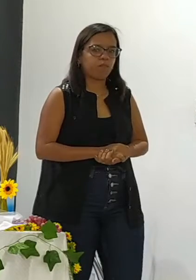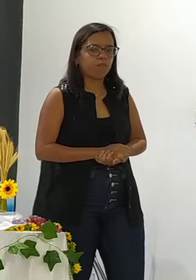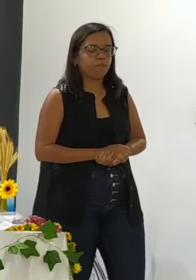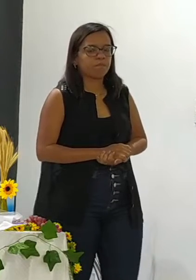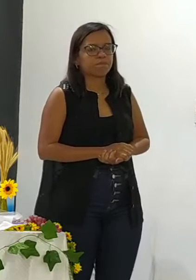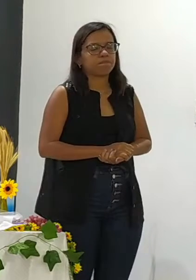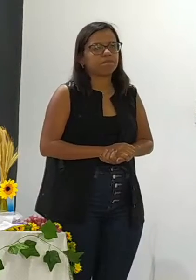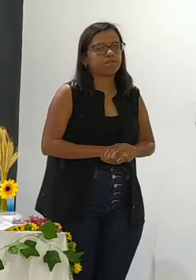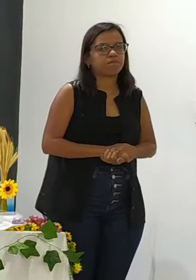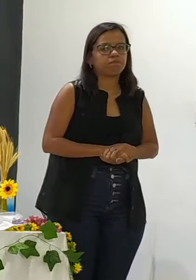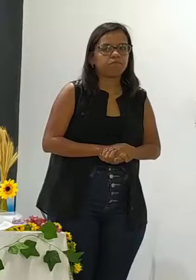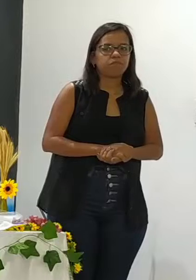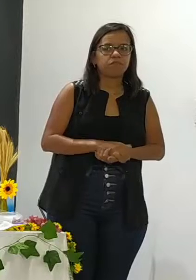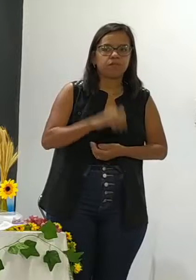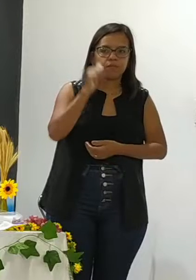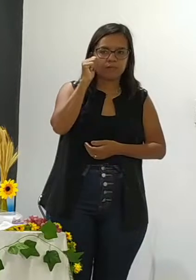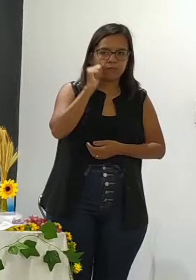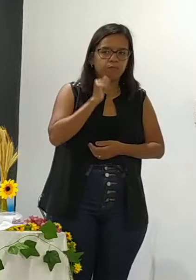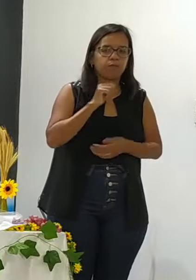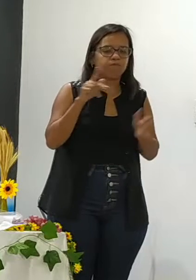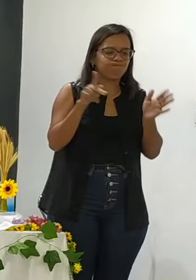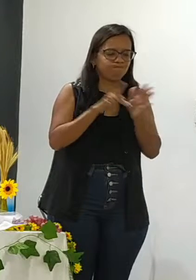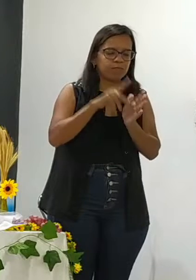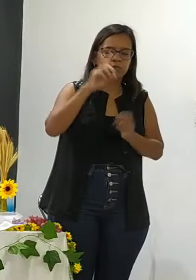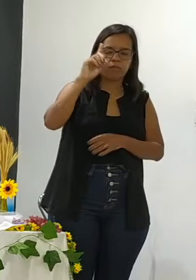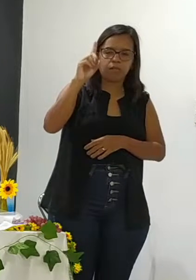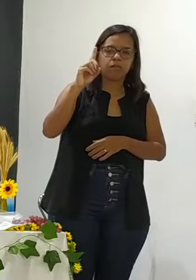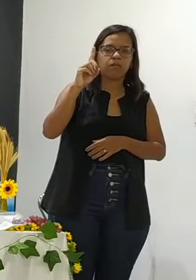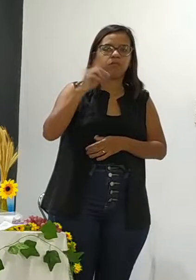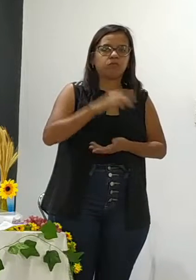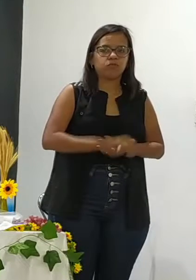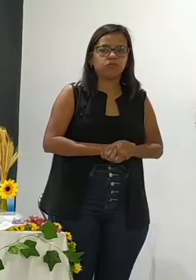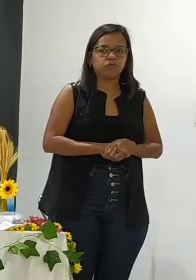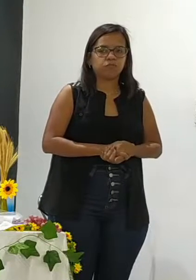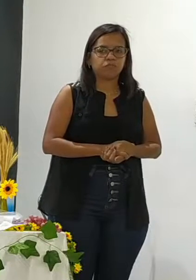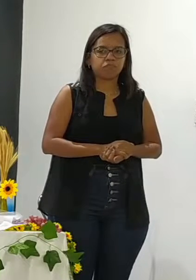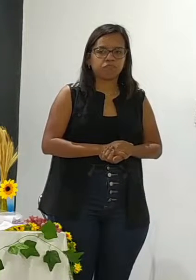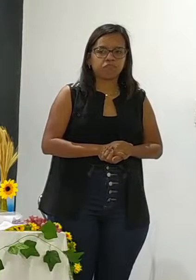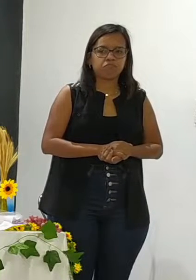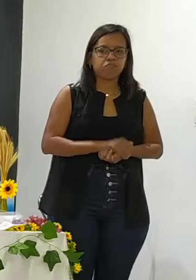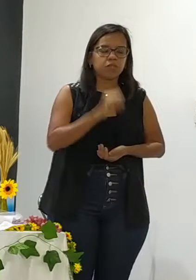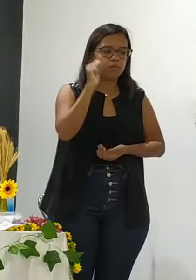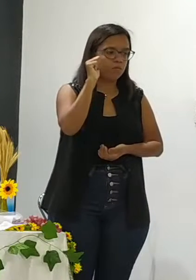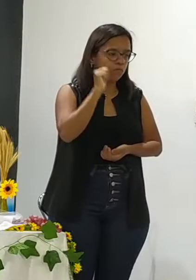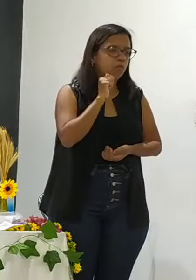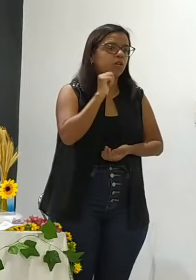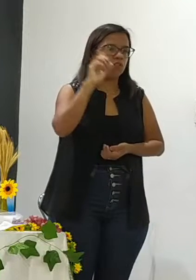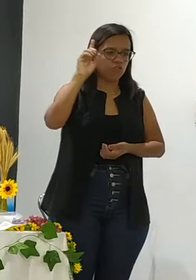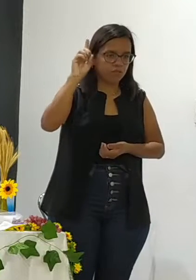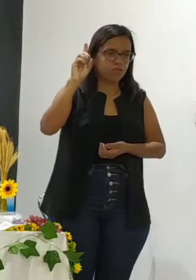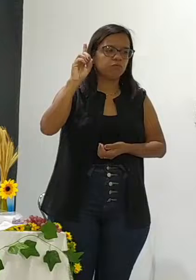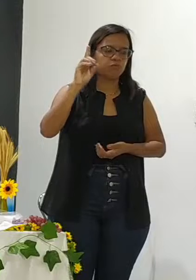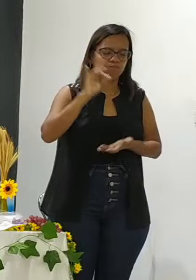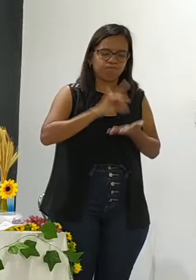Annalisa, essa mulher de Deus, irmãos, eu tenho prazer de dizer isso, uma mulher de